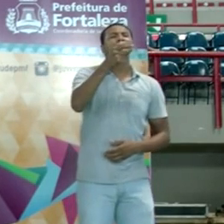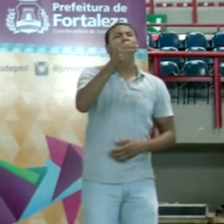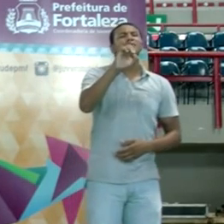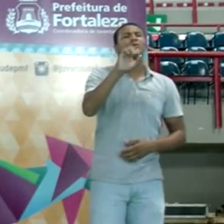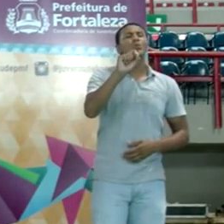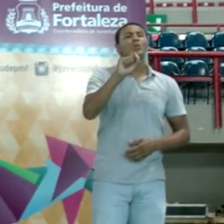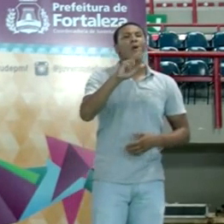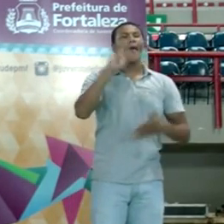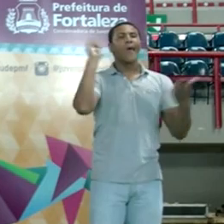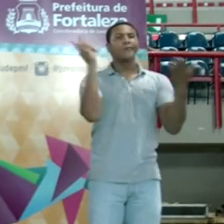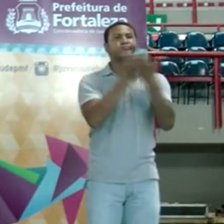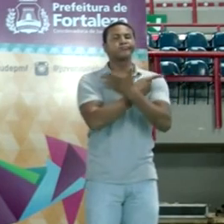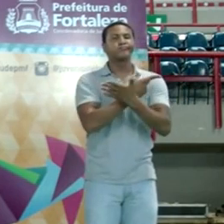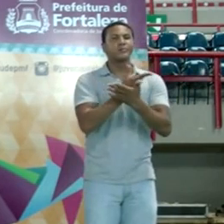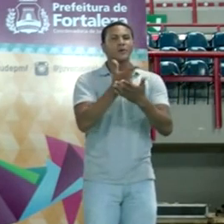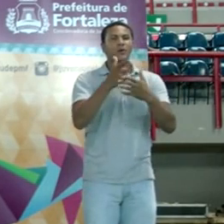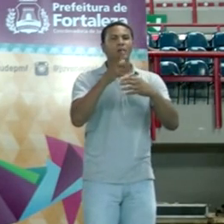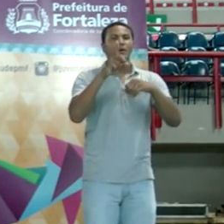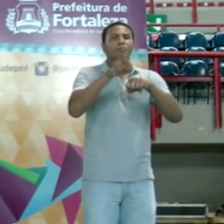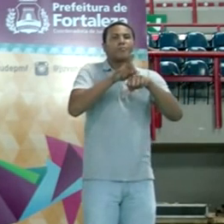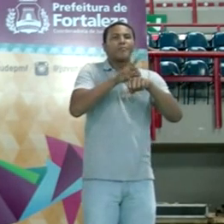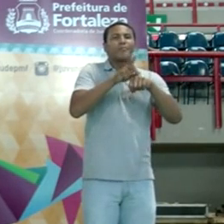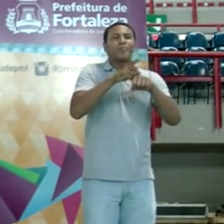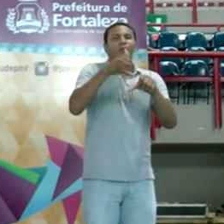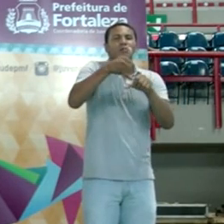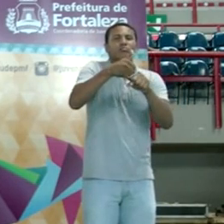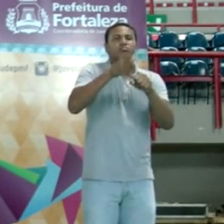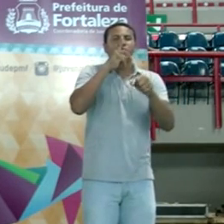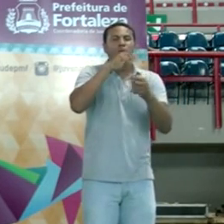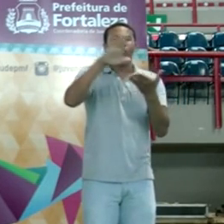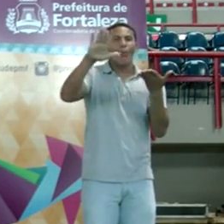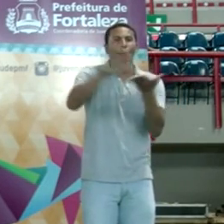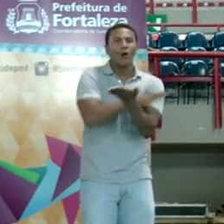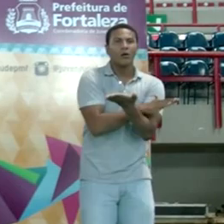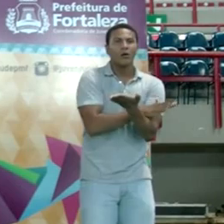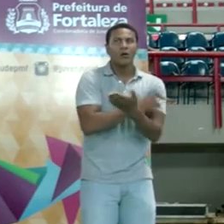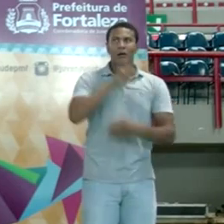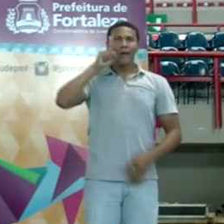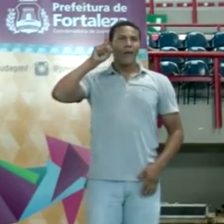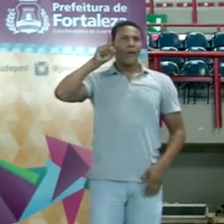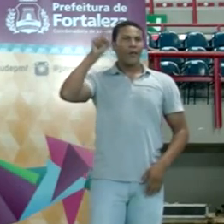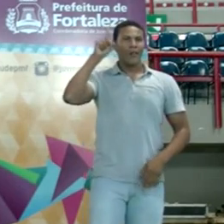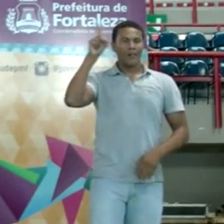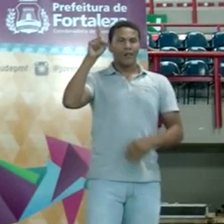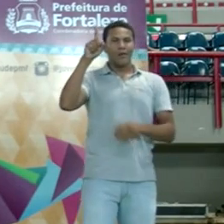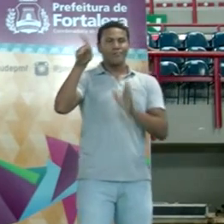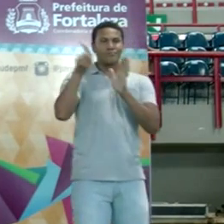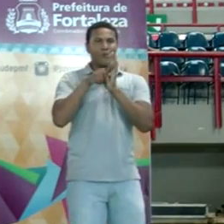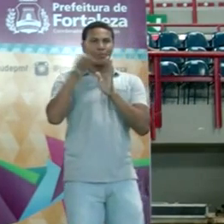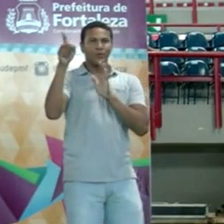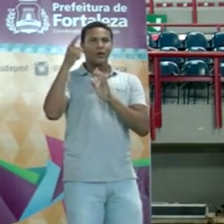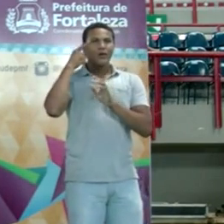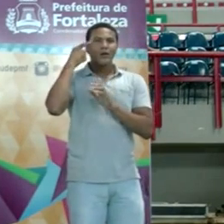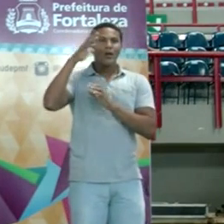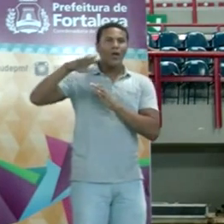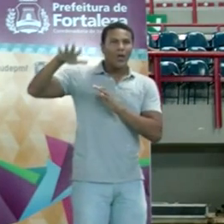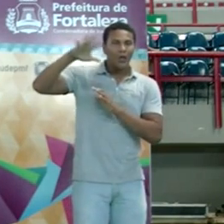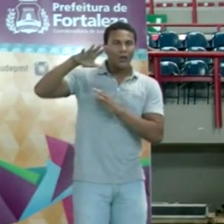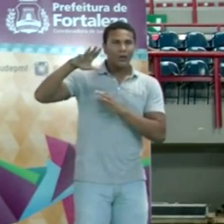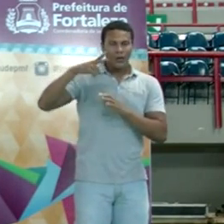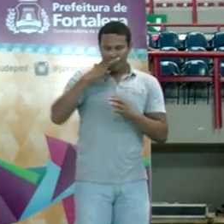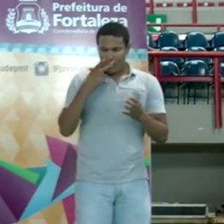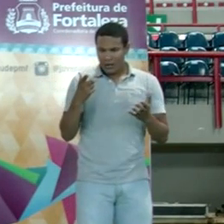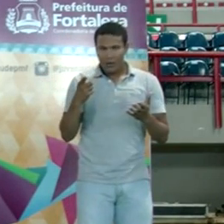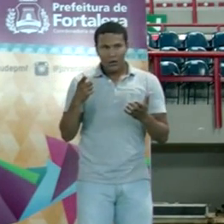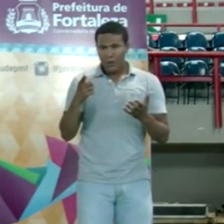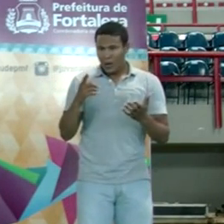tinha acabado o petróleo. Onde a gente comprava petróleo, lá no Oriente Médio, os poços tinham secado. Então